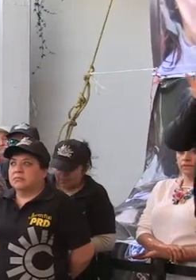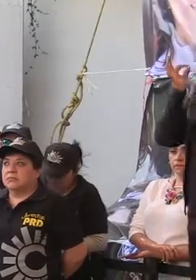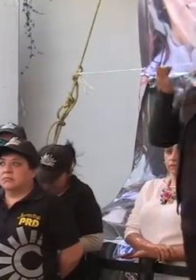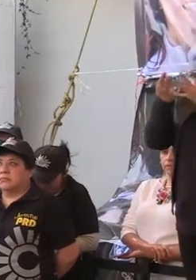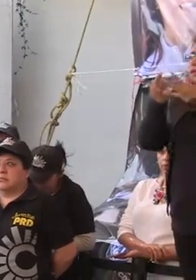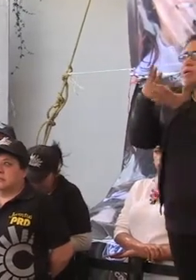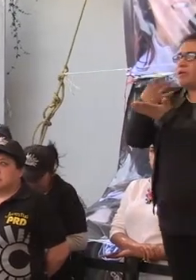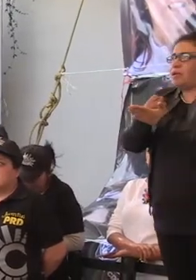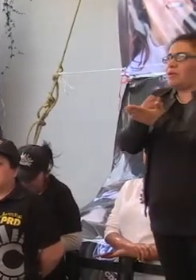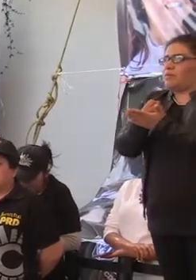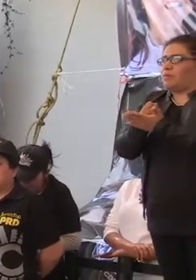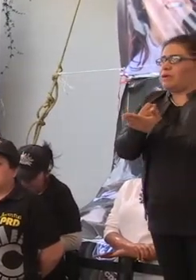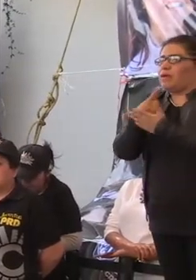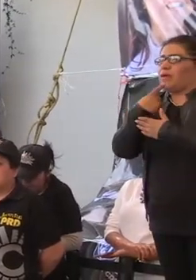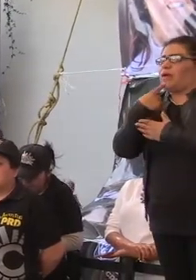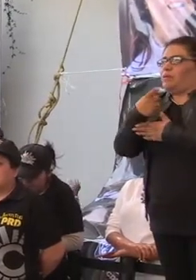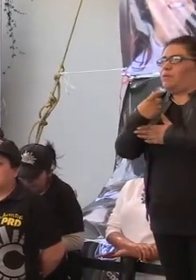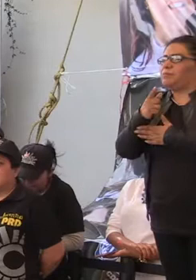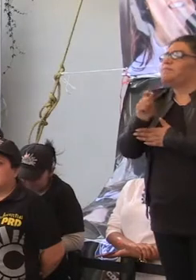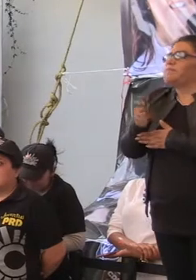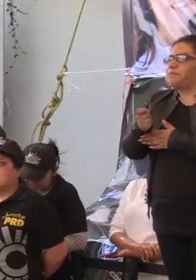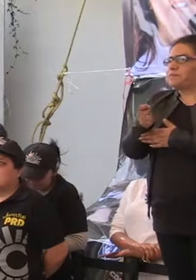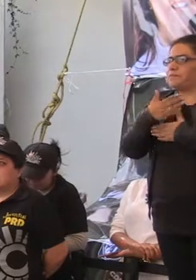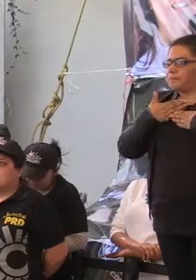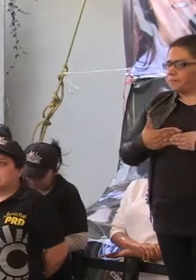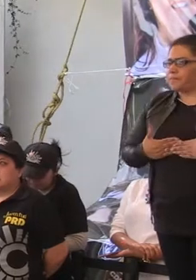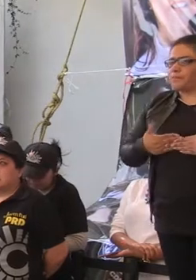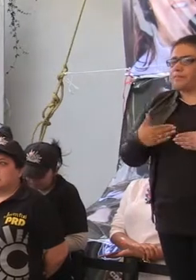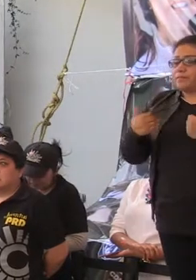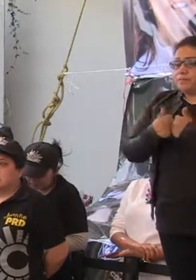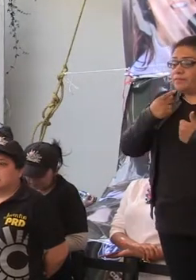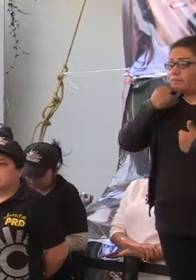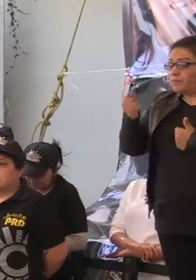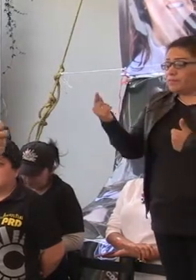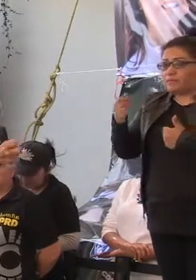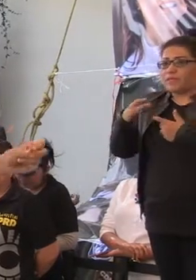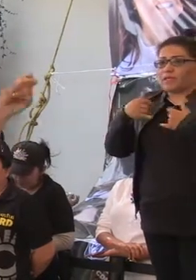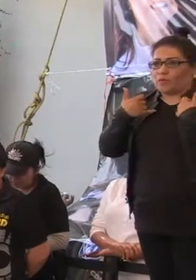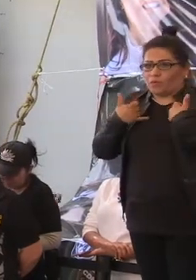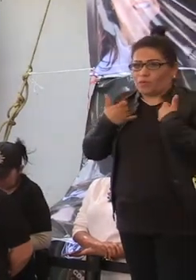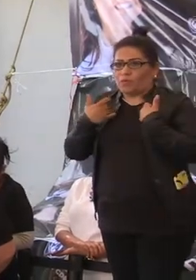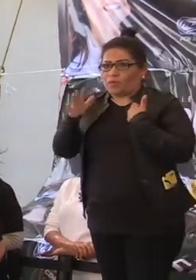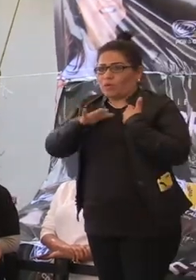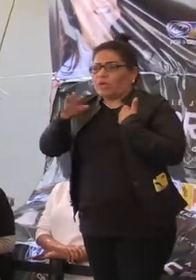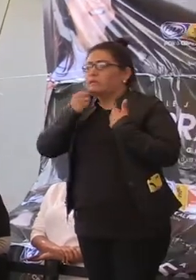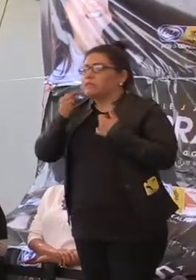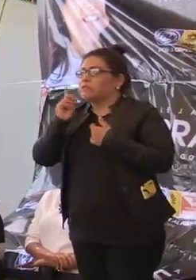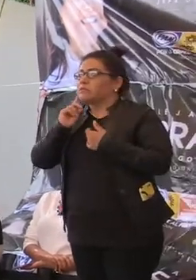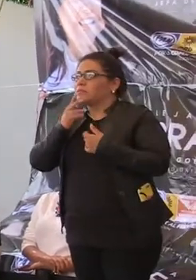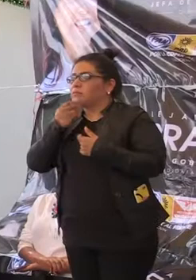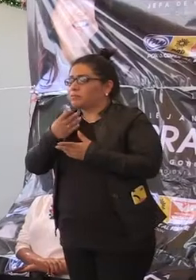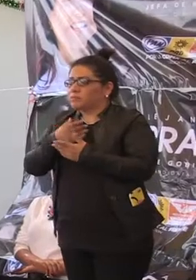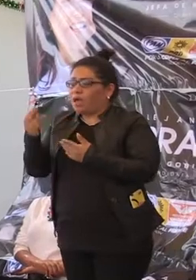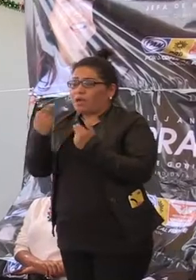ganarle este round a la delincuencia es justo con los niños y con los jóvenes. Los necesitamos a